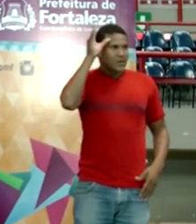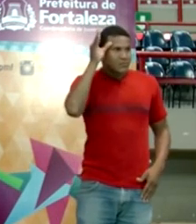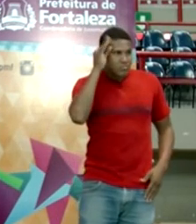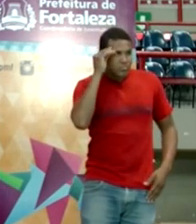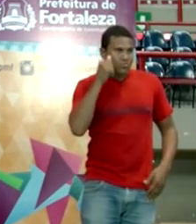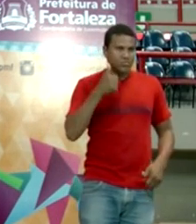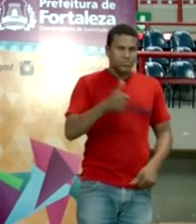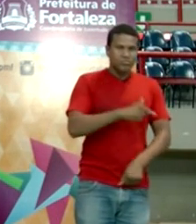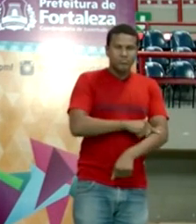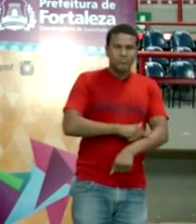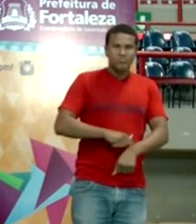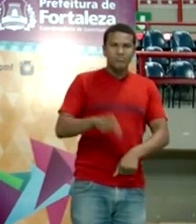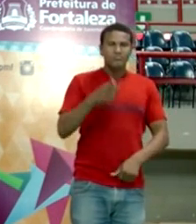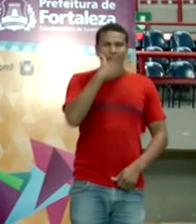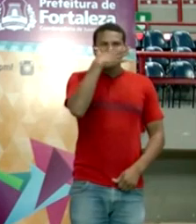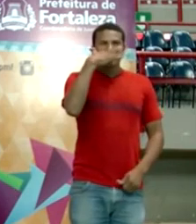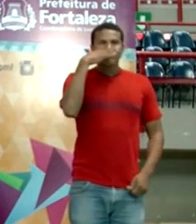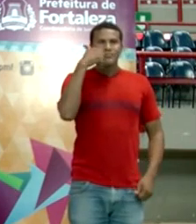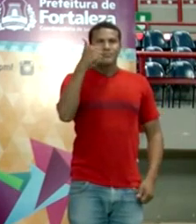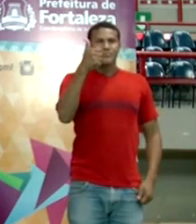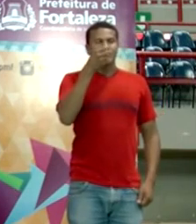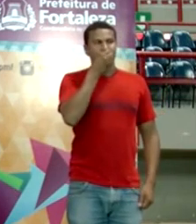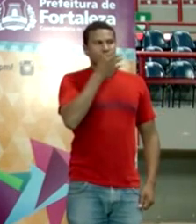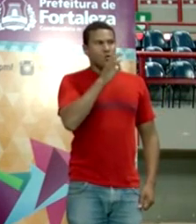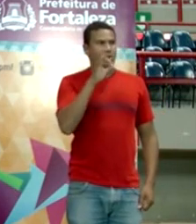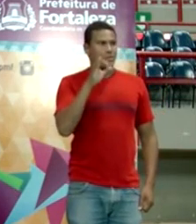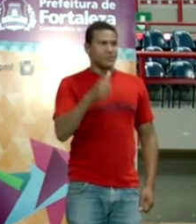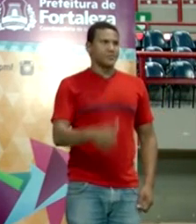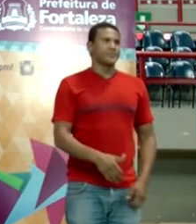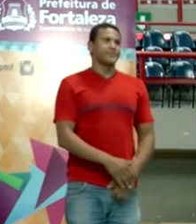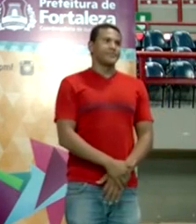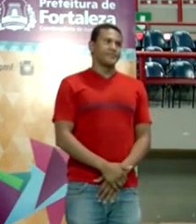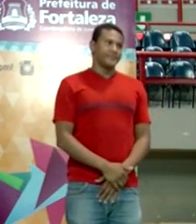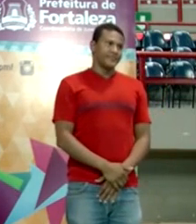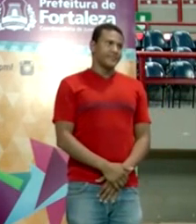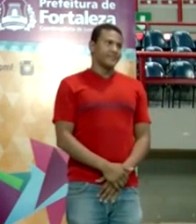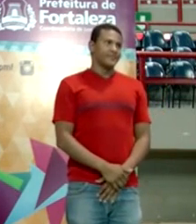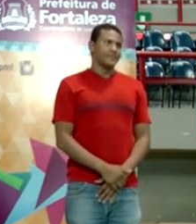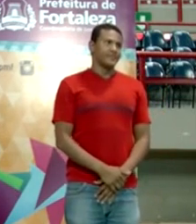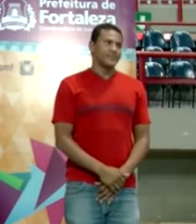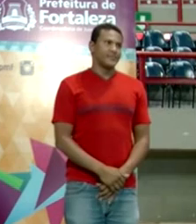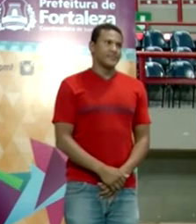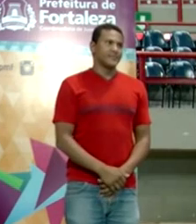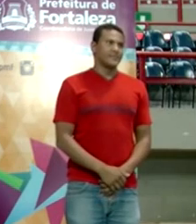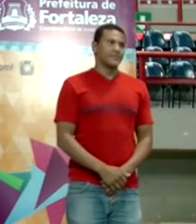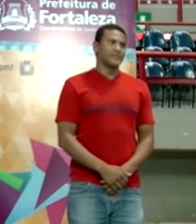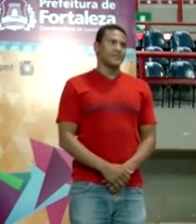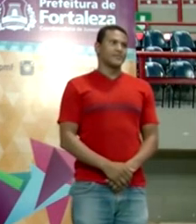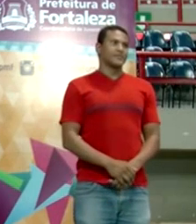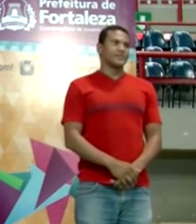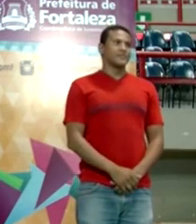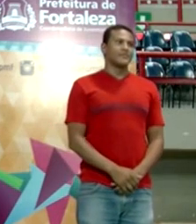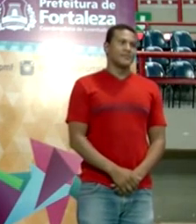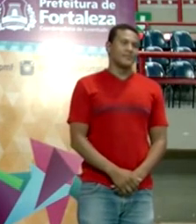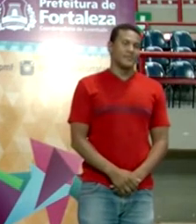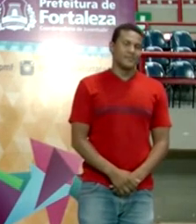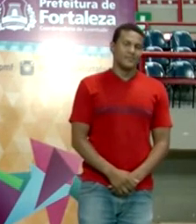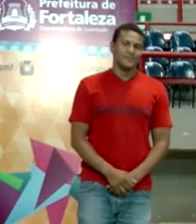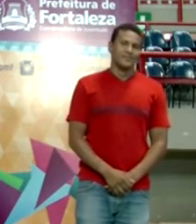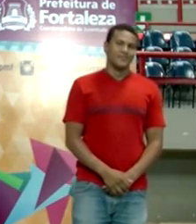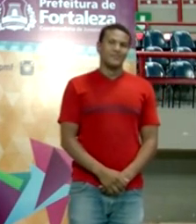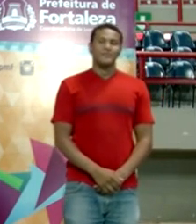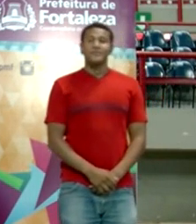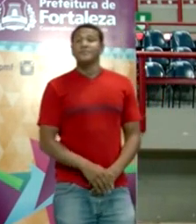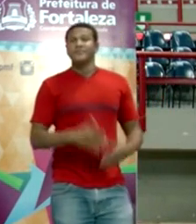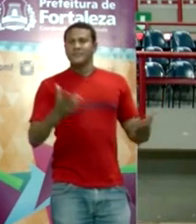tranquilos, cheirosos. Muito bem. Vamos passar adiante para a próxima questão. Professor,